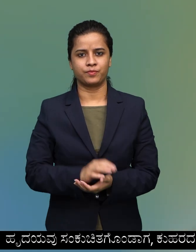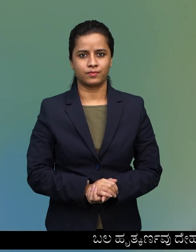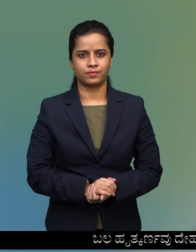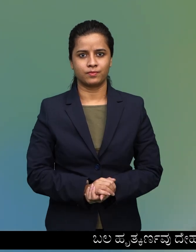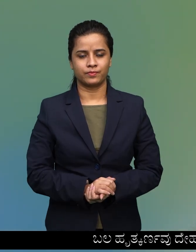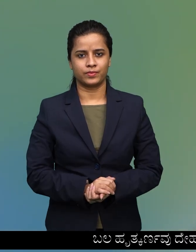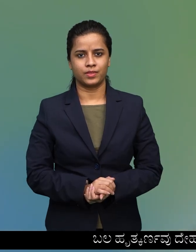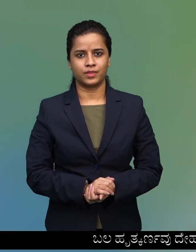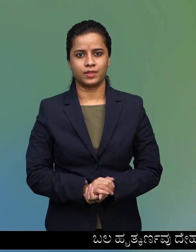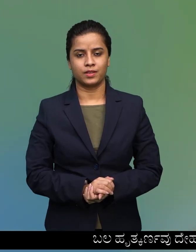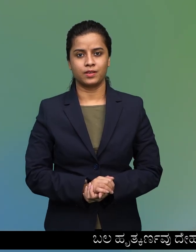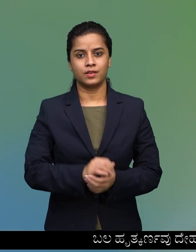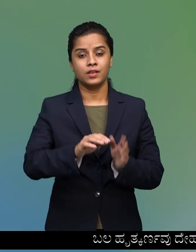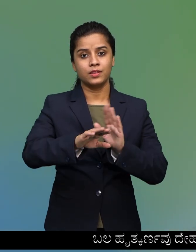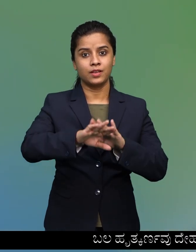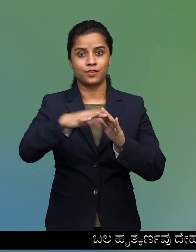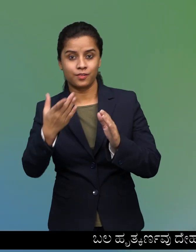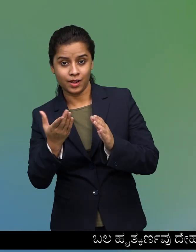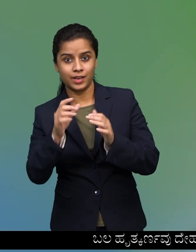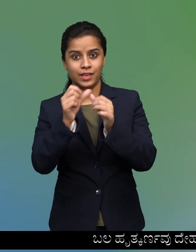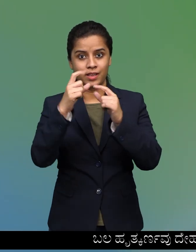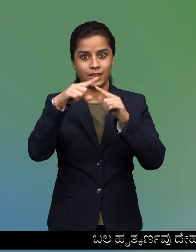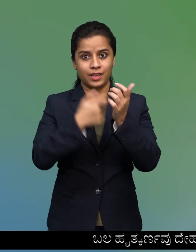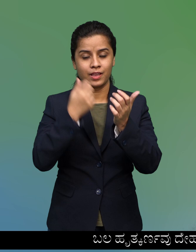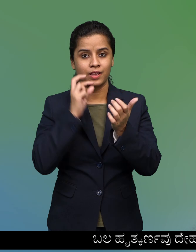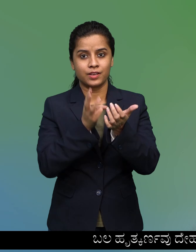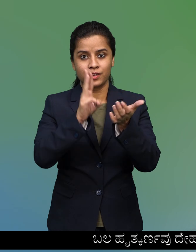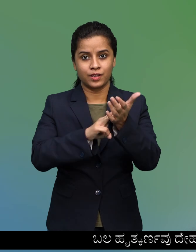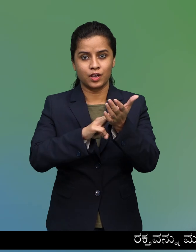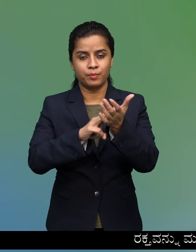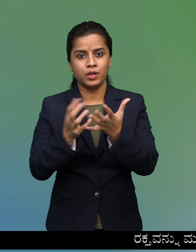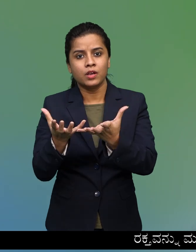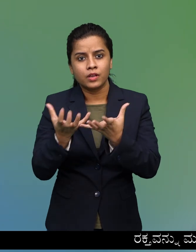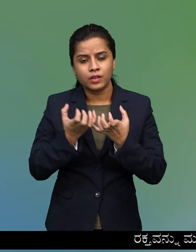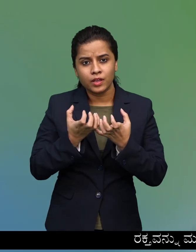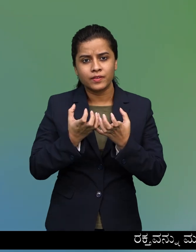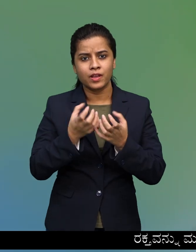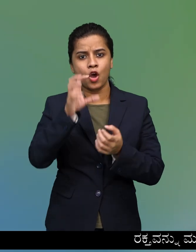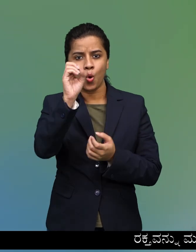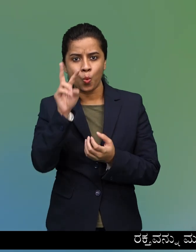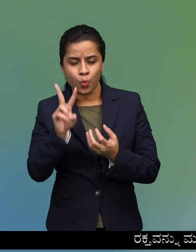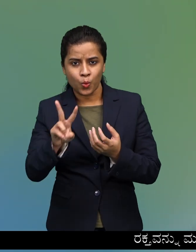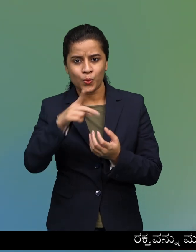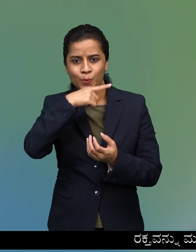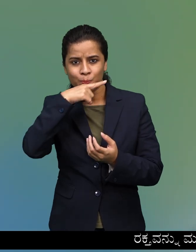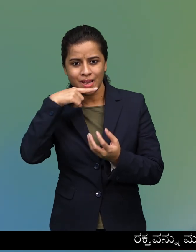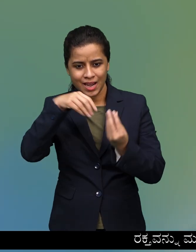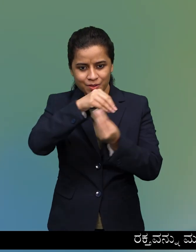ಬಲ ಹೃತ್ಕರ್ಣವು ದೇಹದ ವಿವಿಧ ಭಾಗಗಳಿಂದ ನಿರ್ಜಲೀಕರಣಗೊಂಡ ರಕ್ತವನ್ನು ಮುಖ್ಯ ಸಿರೆಗಳ ಮೇಲಿನ ವೇನಾ